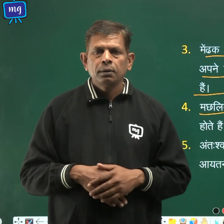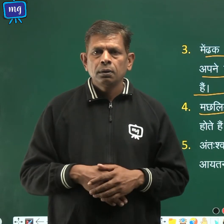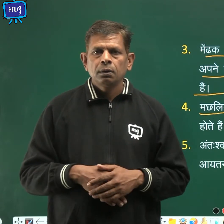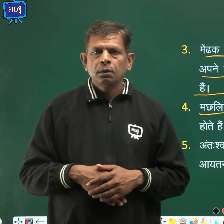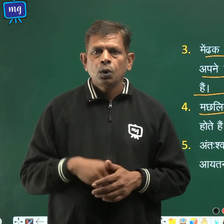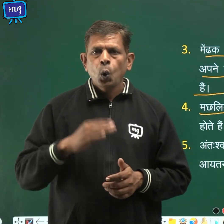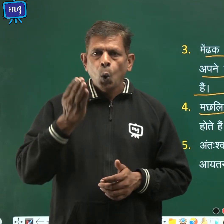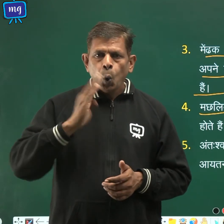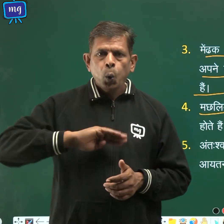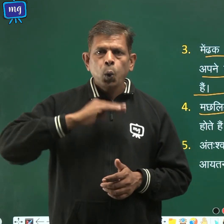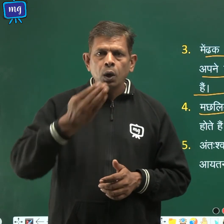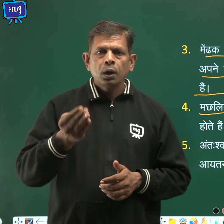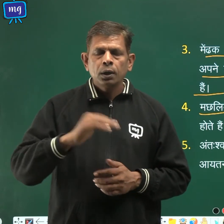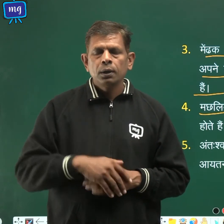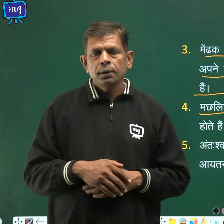श्वसन के लिए